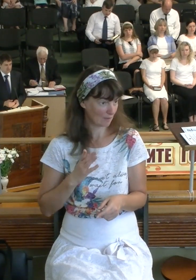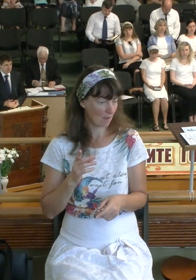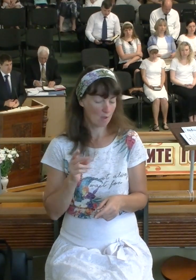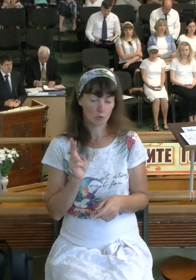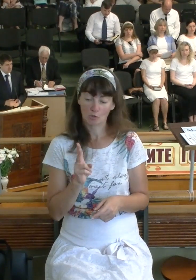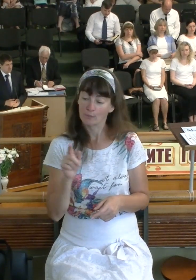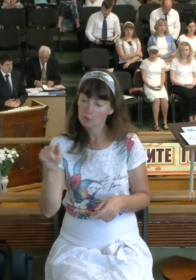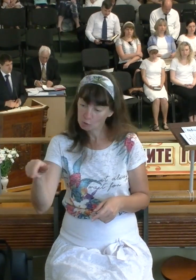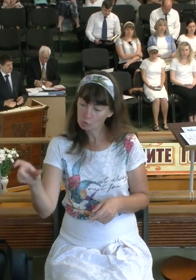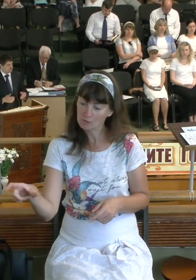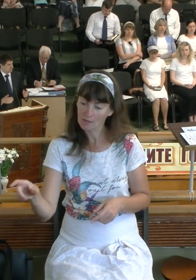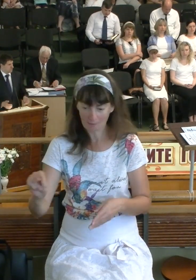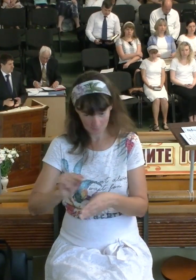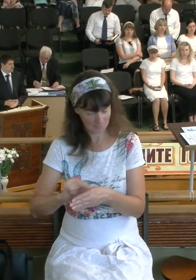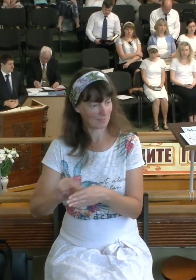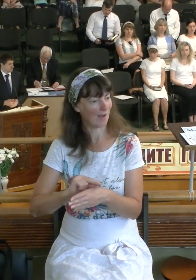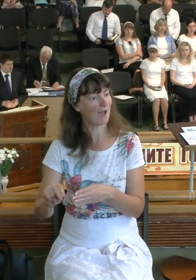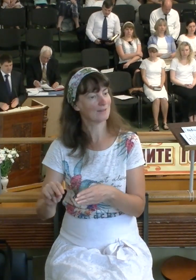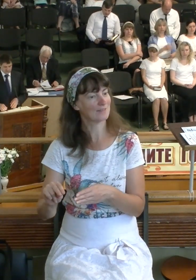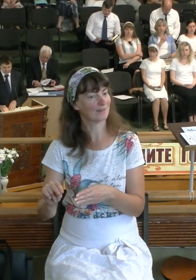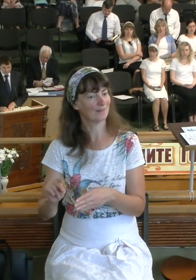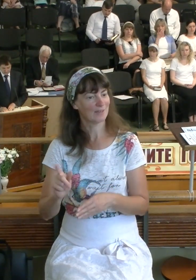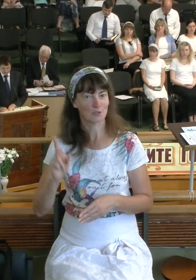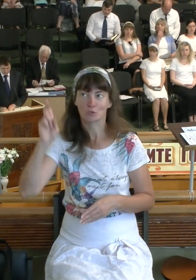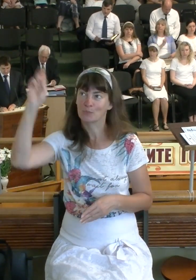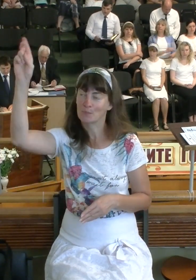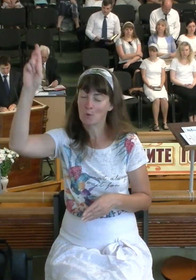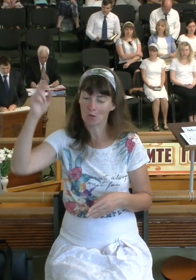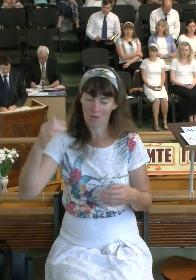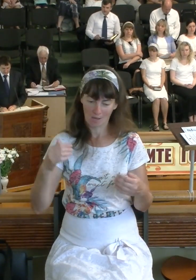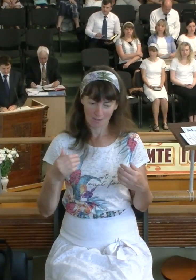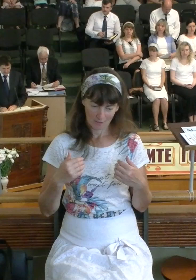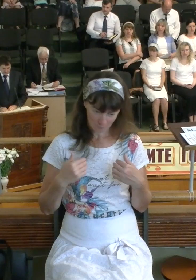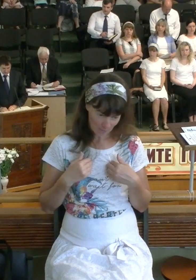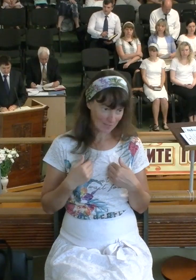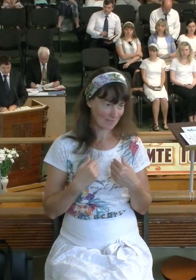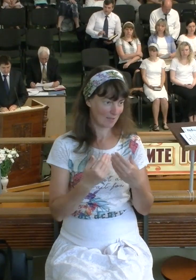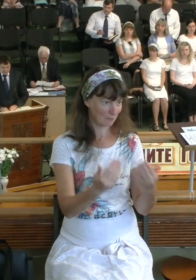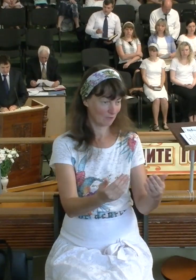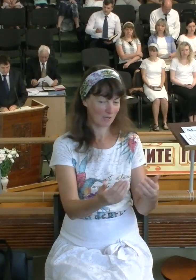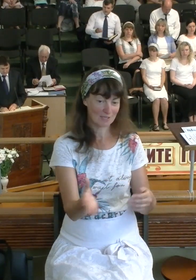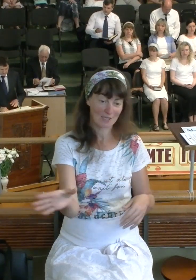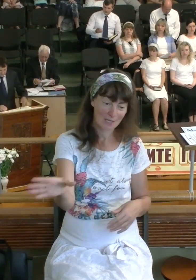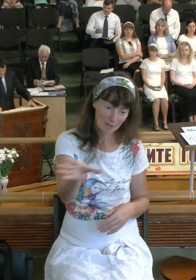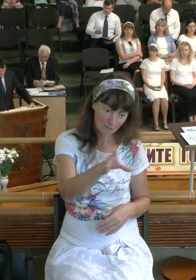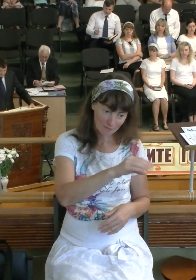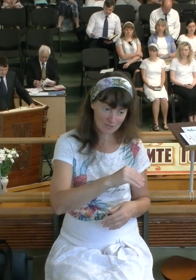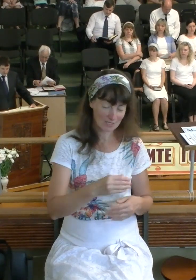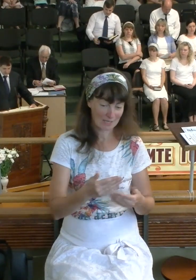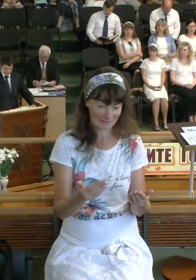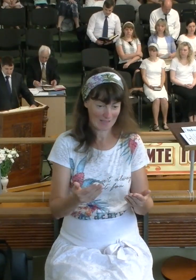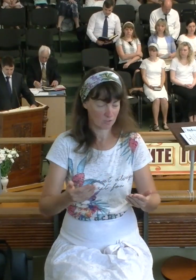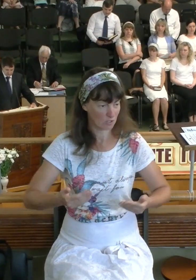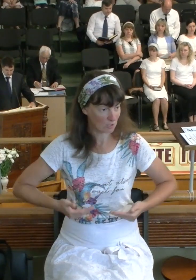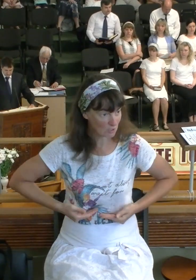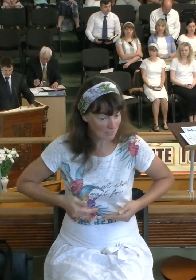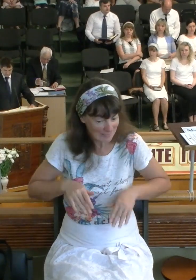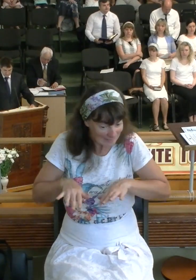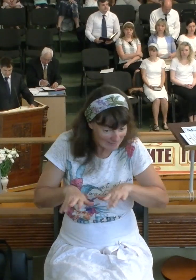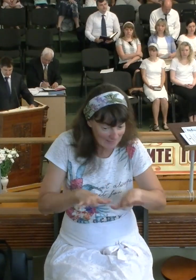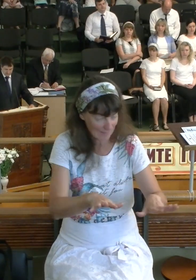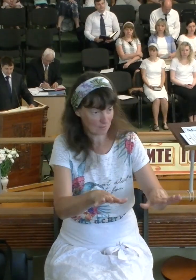и мы хотим, чтобы Бог действовал в нашей жизни, чтобы Бог действовал в жизни верующих.